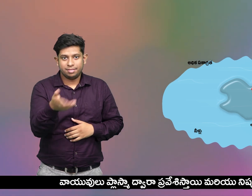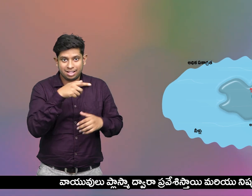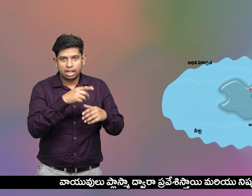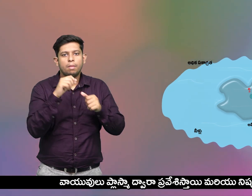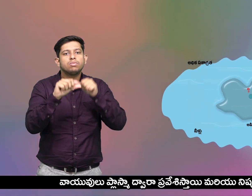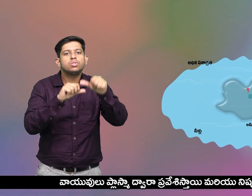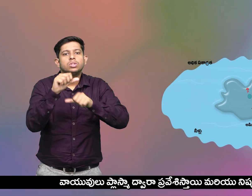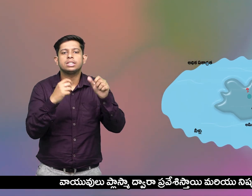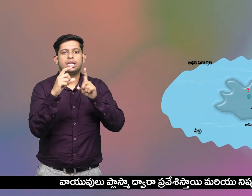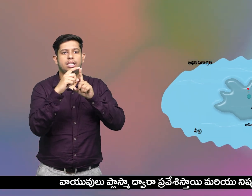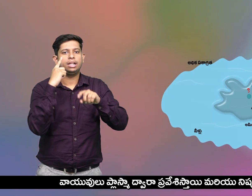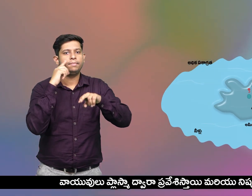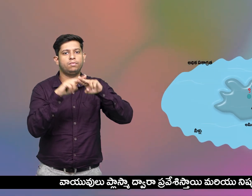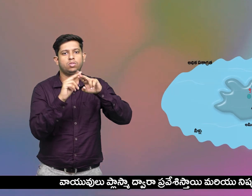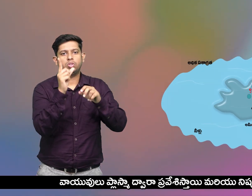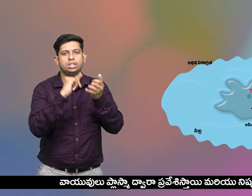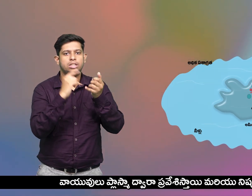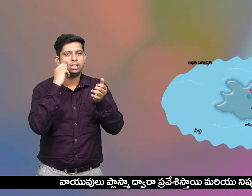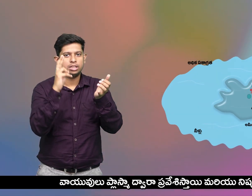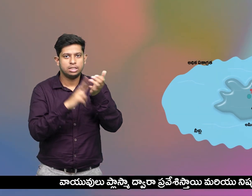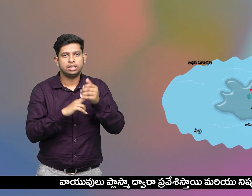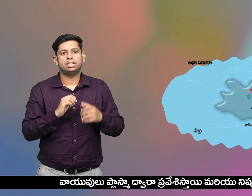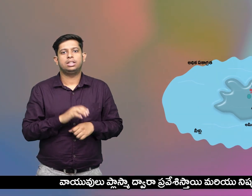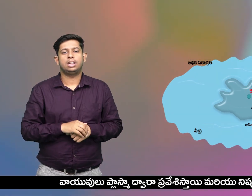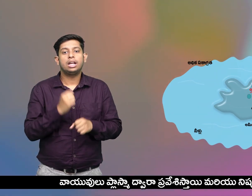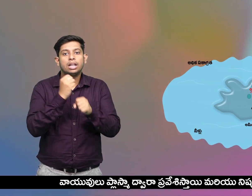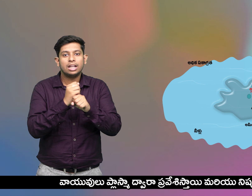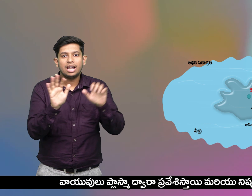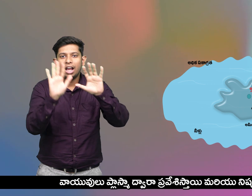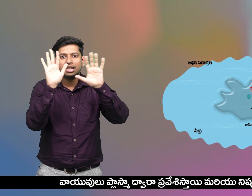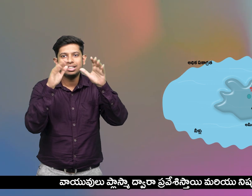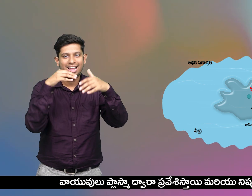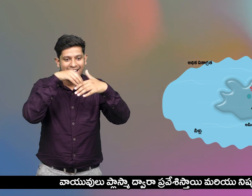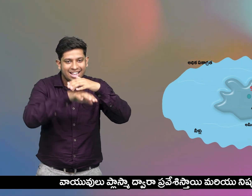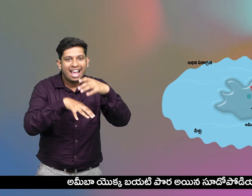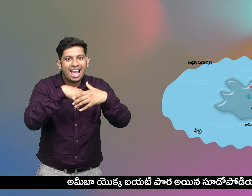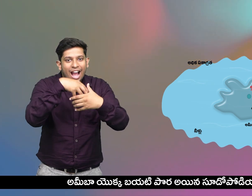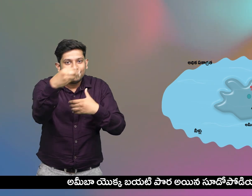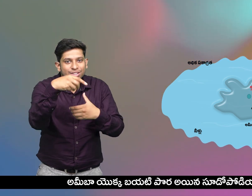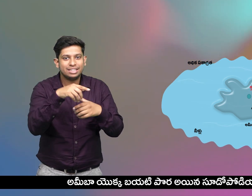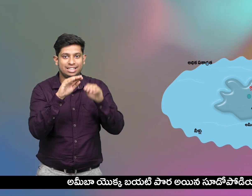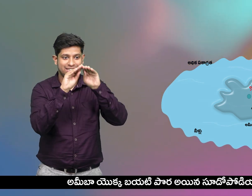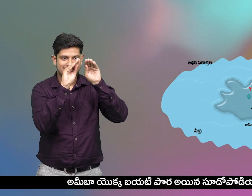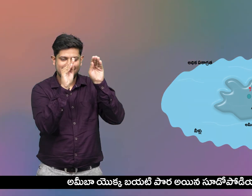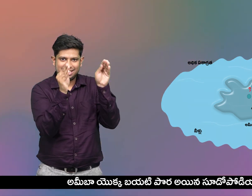వాయువులు ప్లాజ్మా ద్వారా ప్రవేశిస్తాయి మరియు నిష్క్రమిస్తాయి. అమీబా యొక్క బయటి పొర